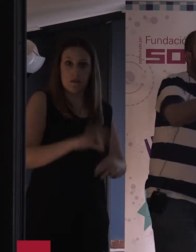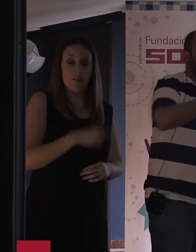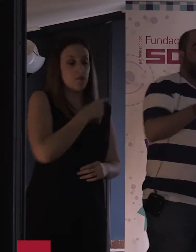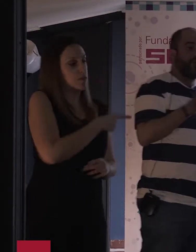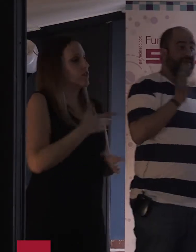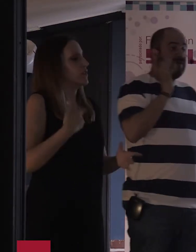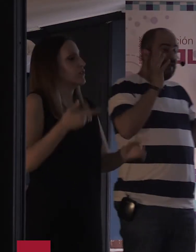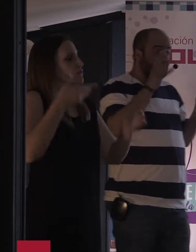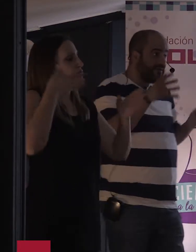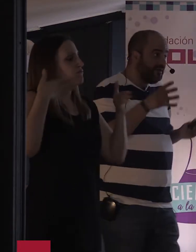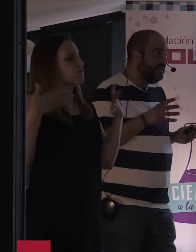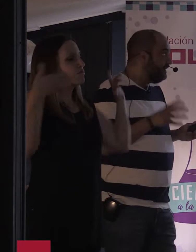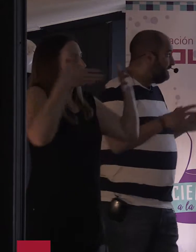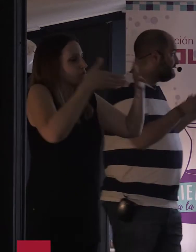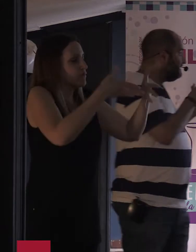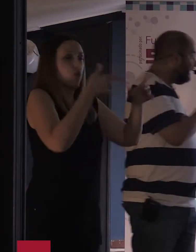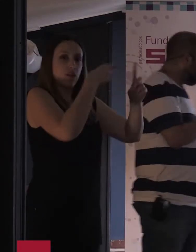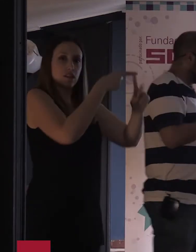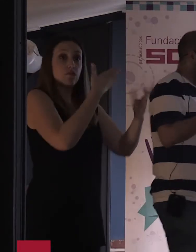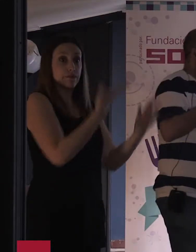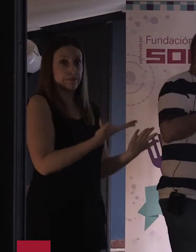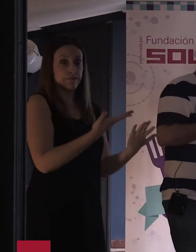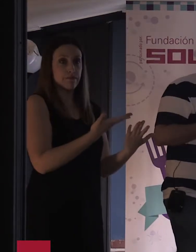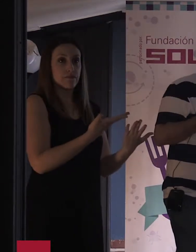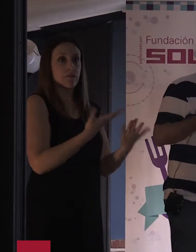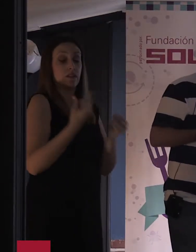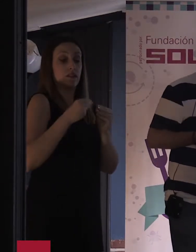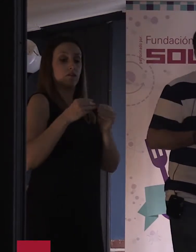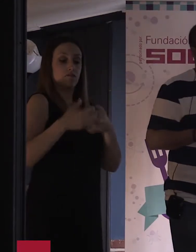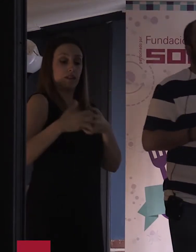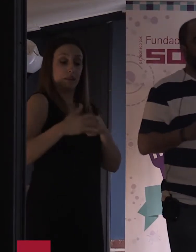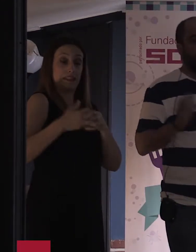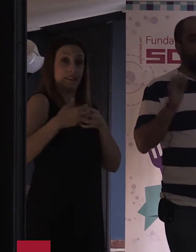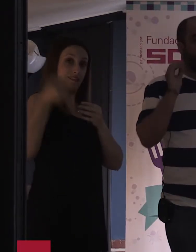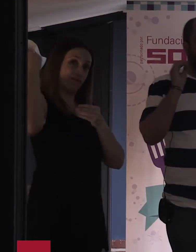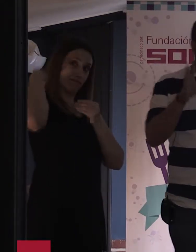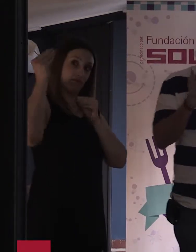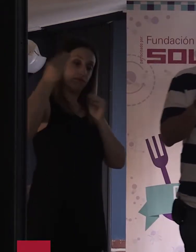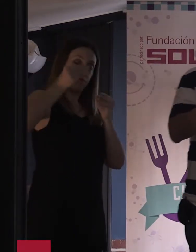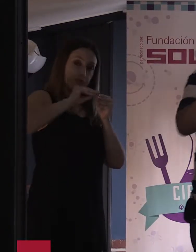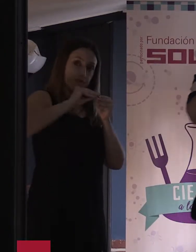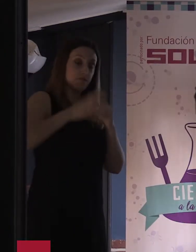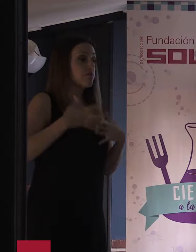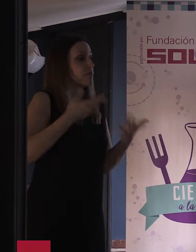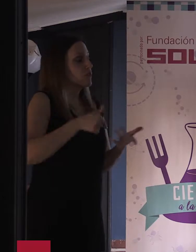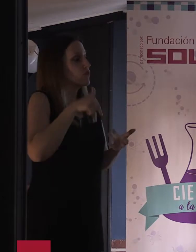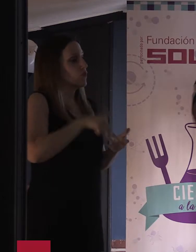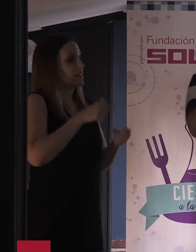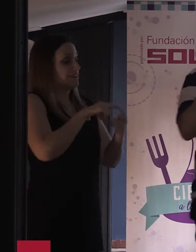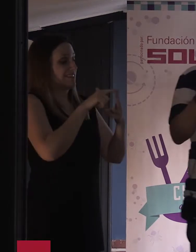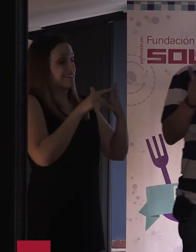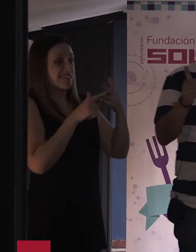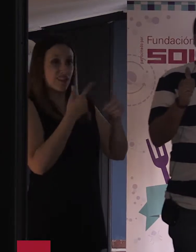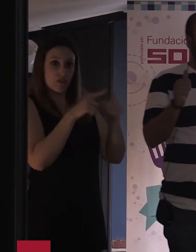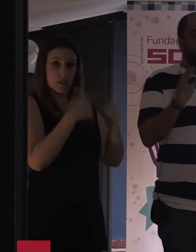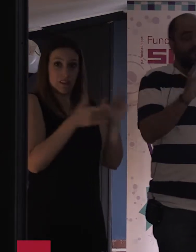ir. Hacia donde queremos ir es a implantar este dispositivo. Lo que os quiero contar hoy son tres cositas.